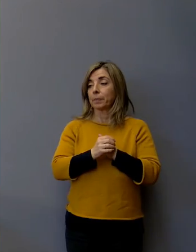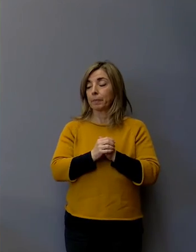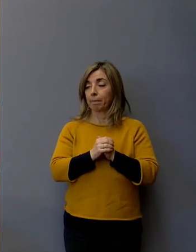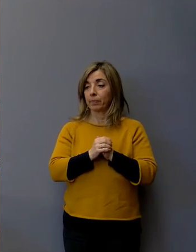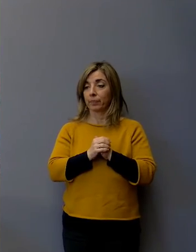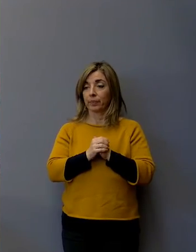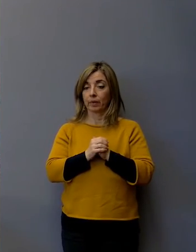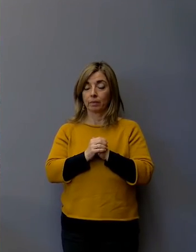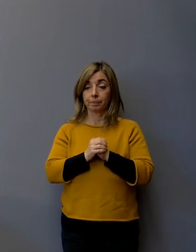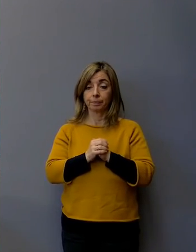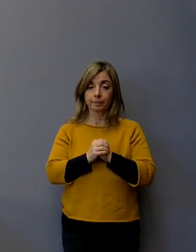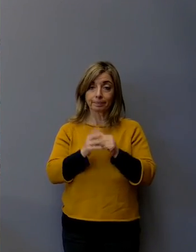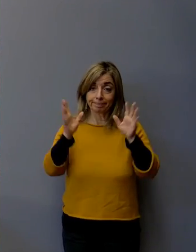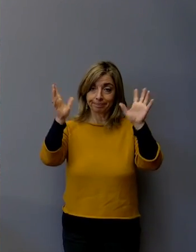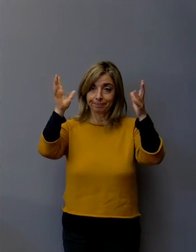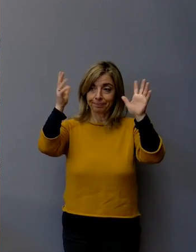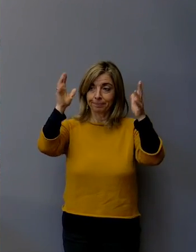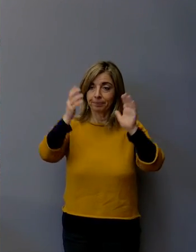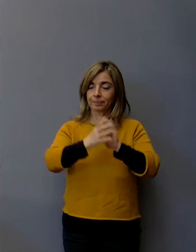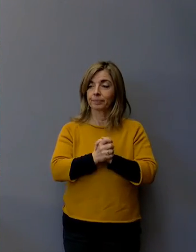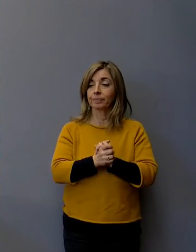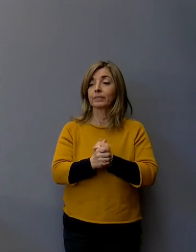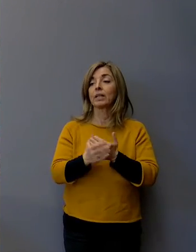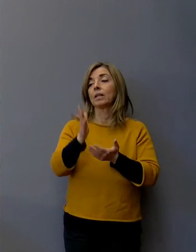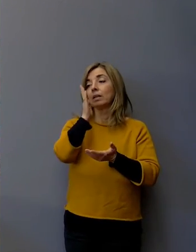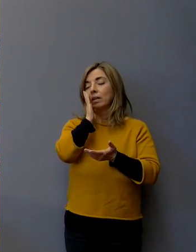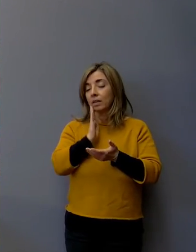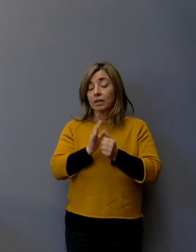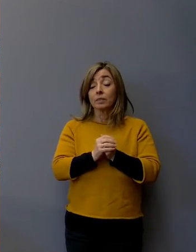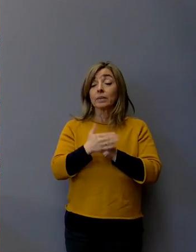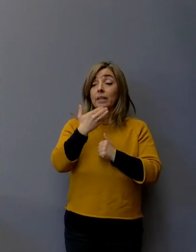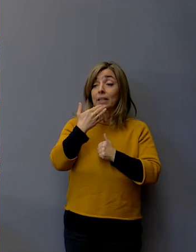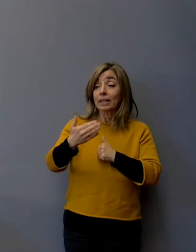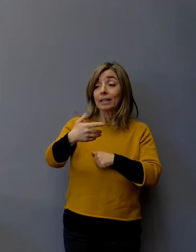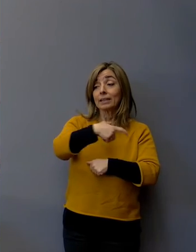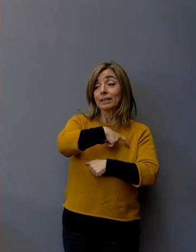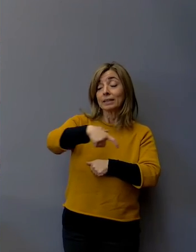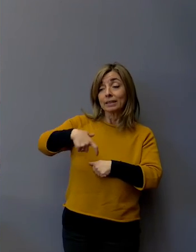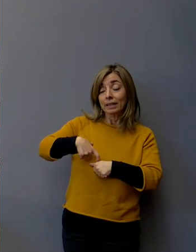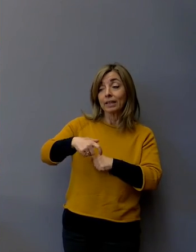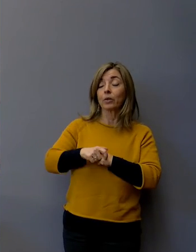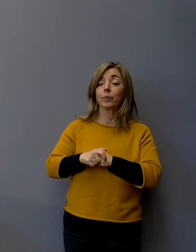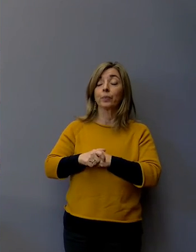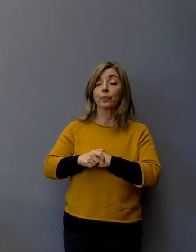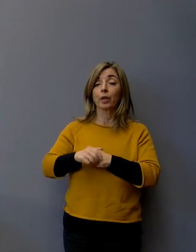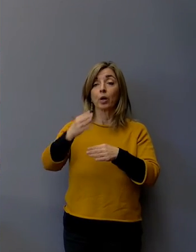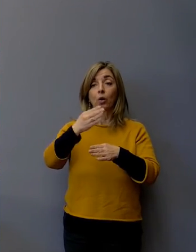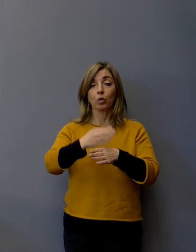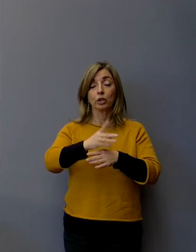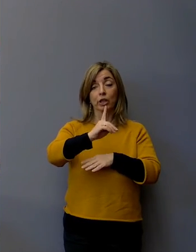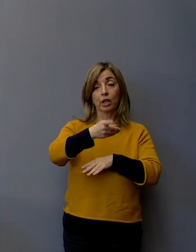favore grazie signor sindaco consigliere giordano per mozione d'ordine